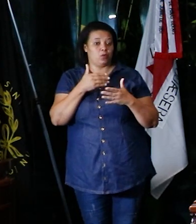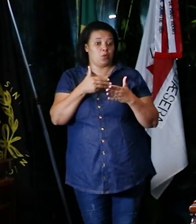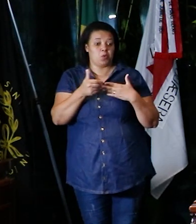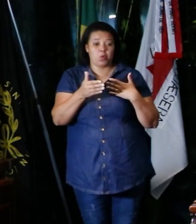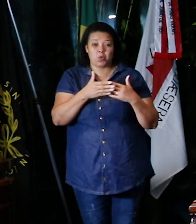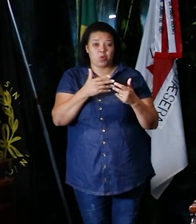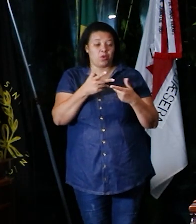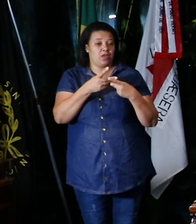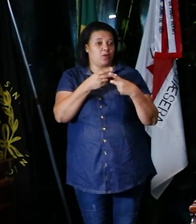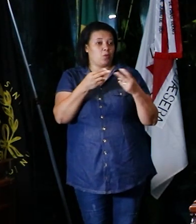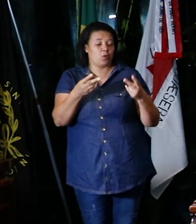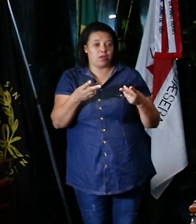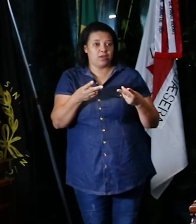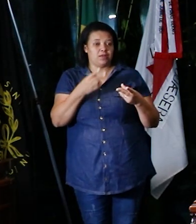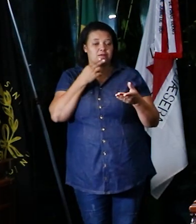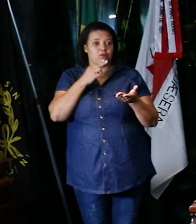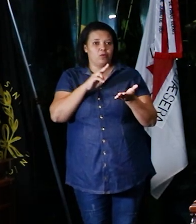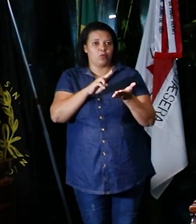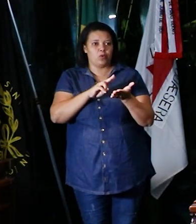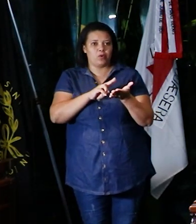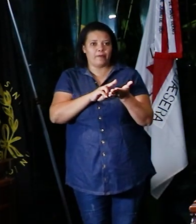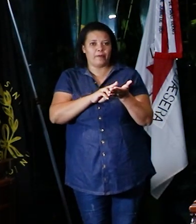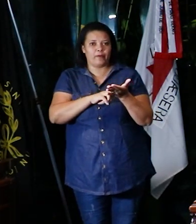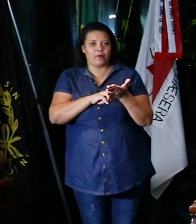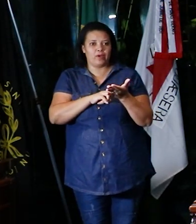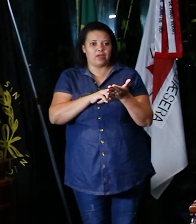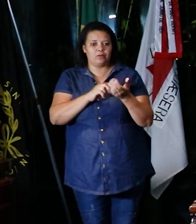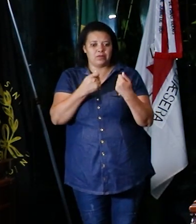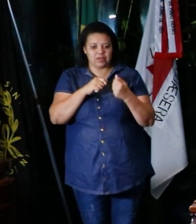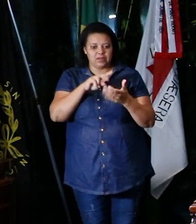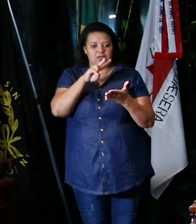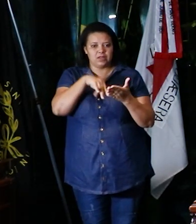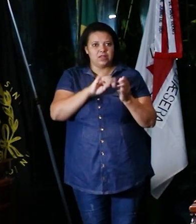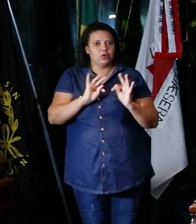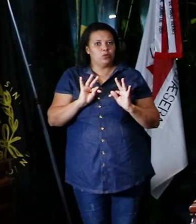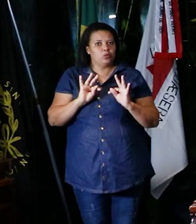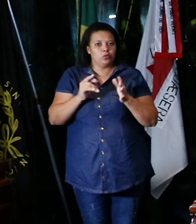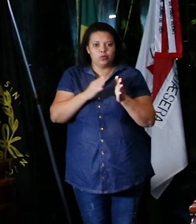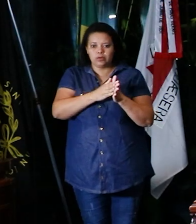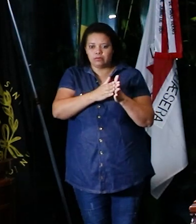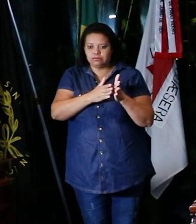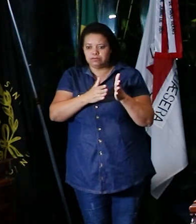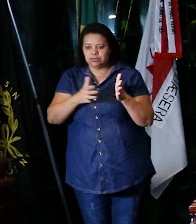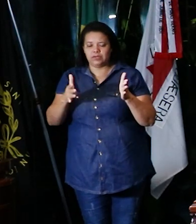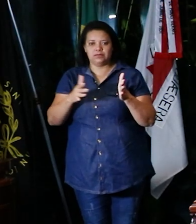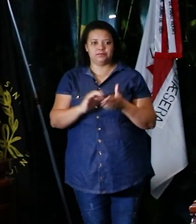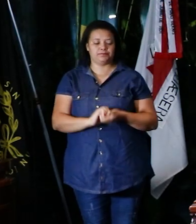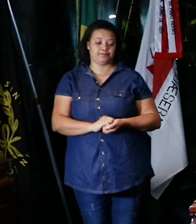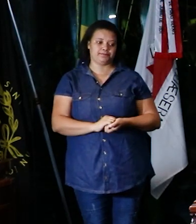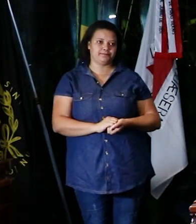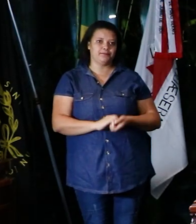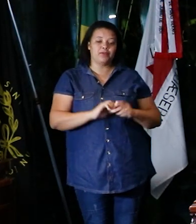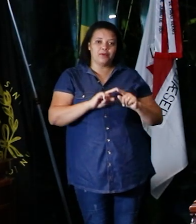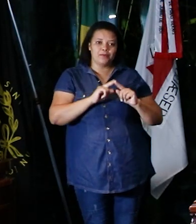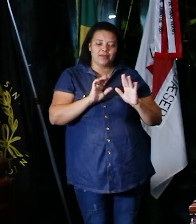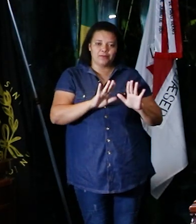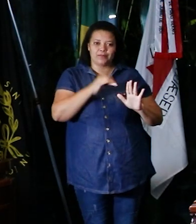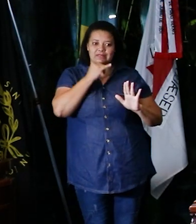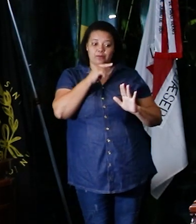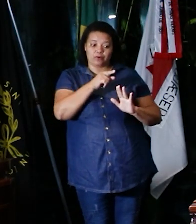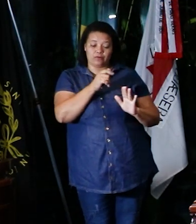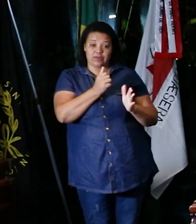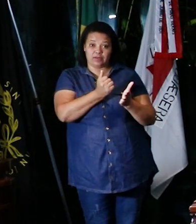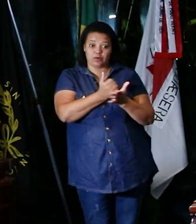do correio sem ler inteirinho. Mas, Teodorico, quando você compra